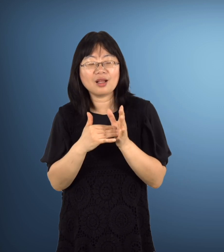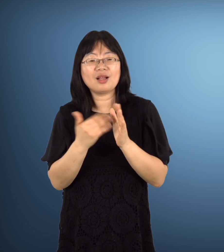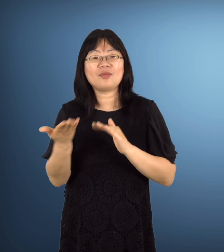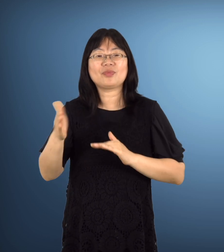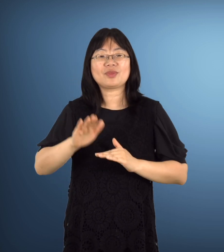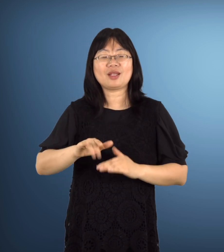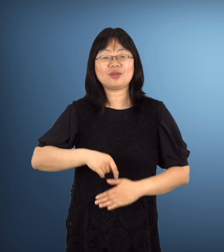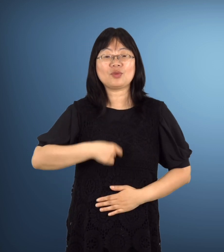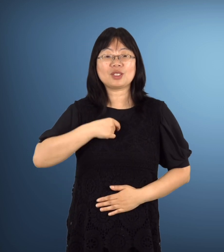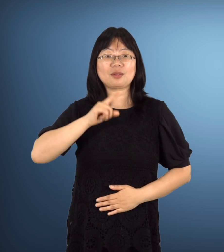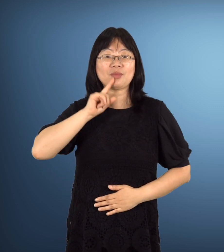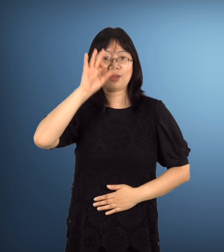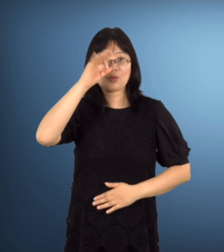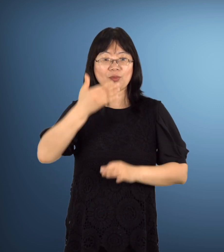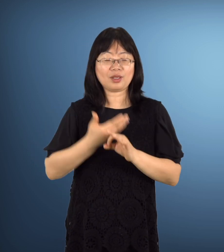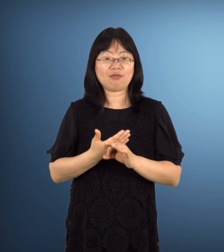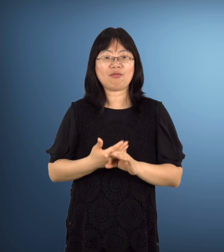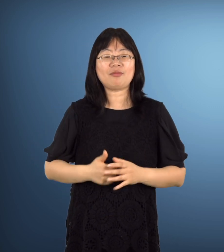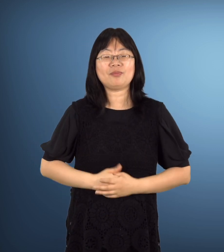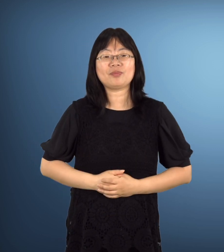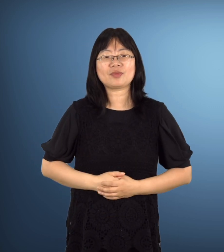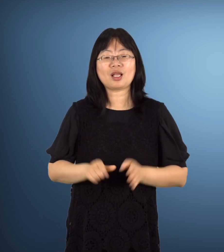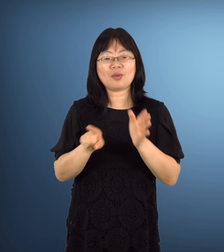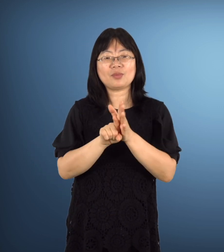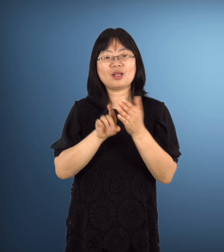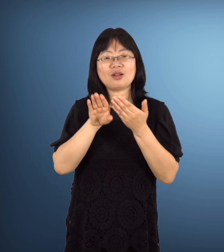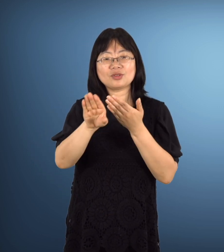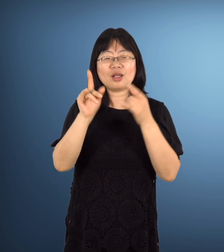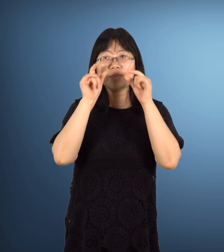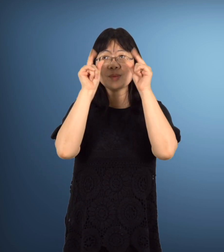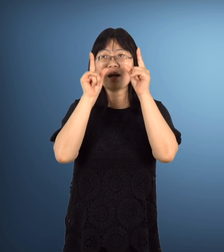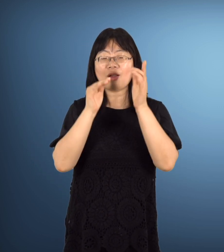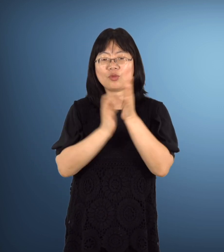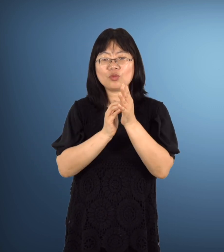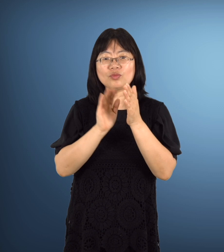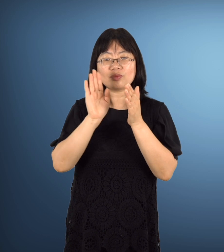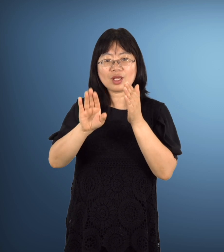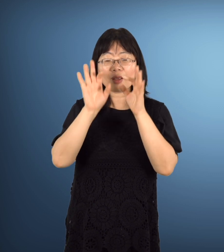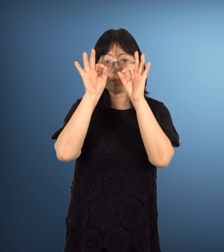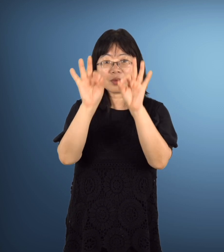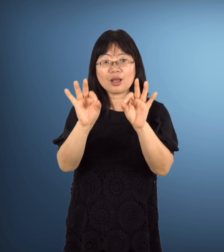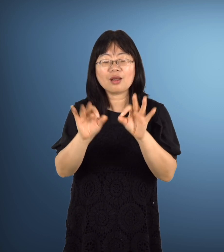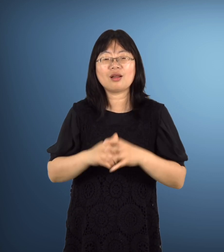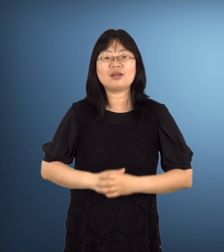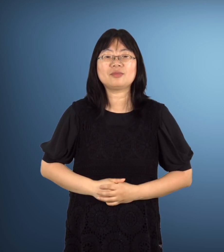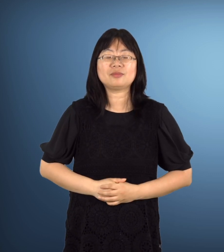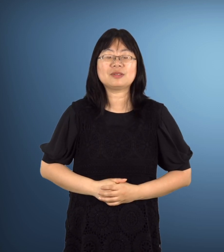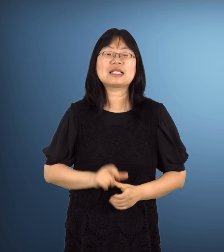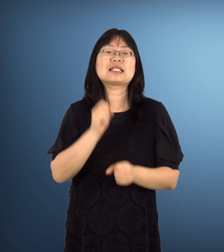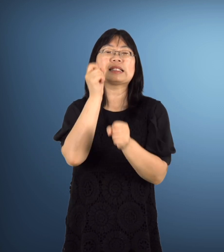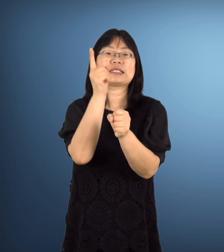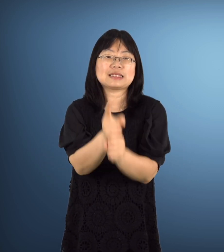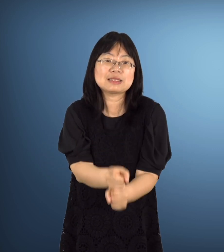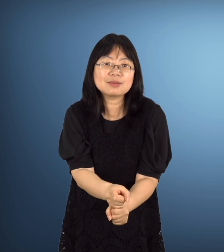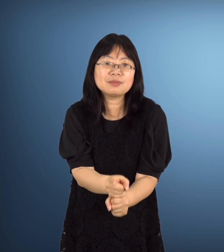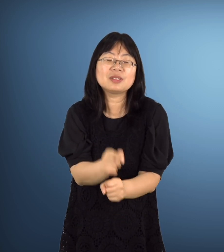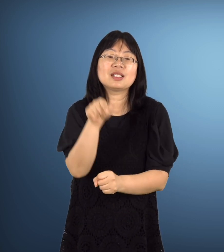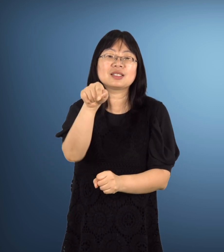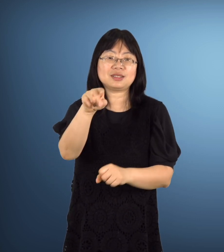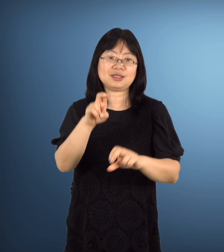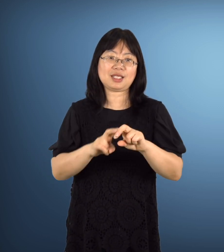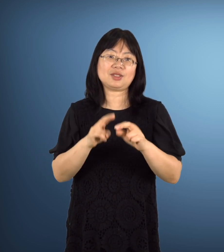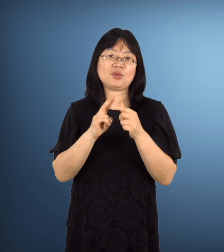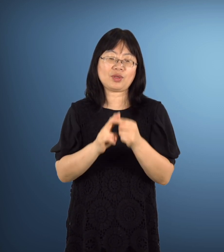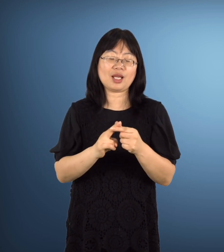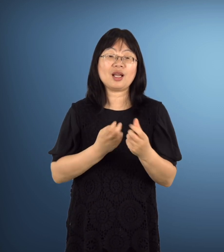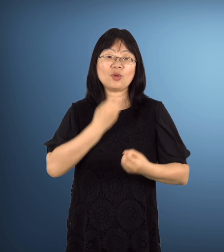그런데 사실은 믿고 나서 눈을 뜨고 나서 돌아보니까 이미 그